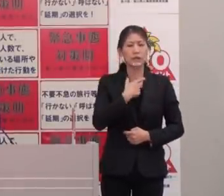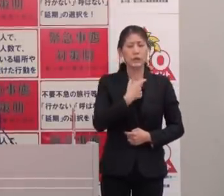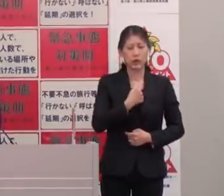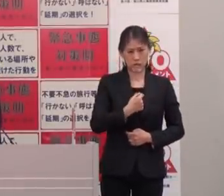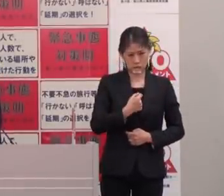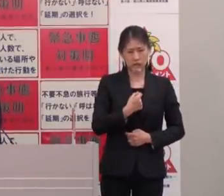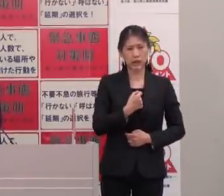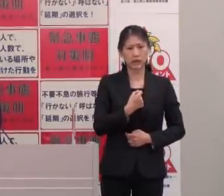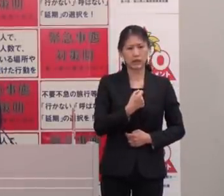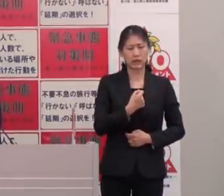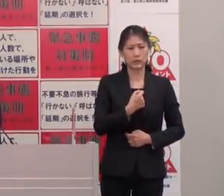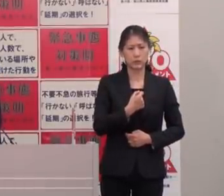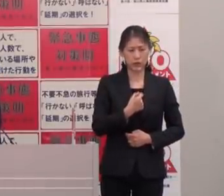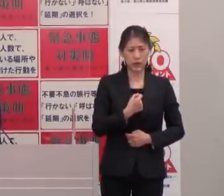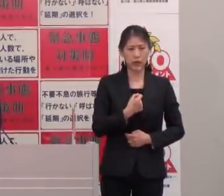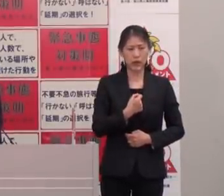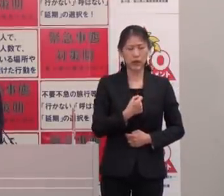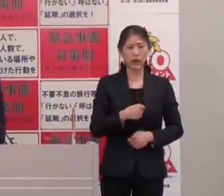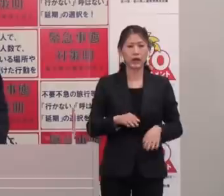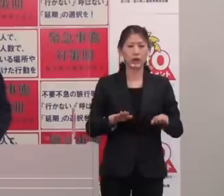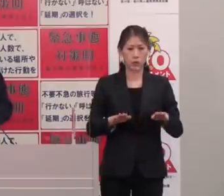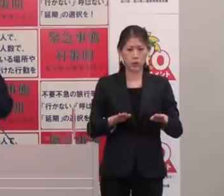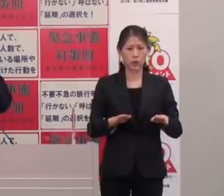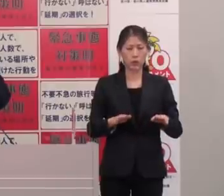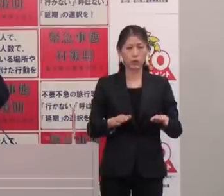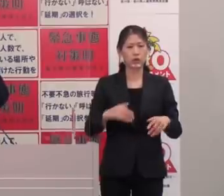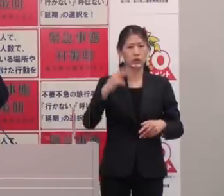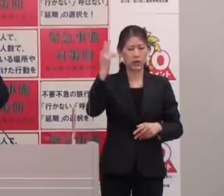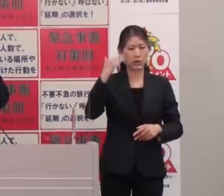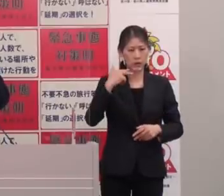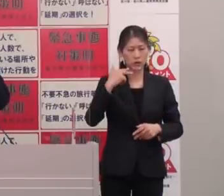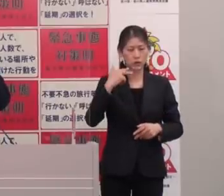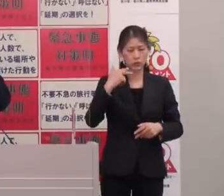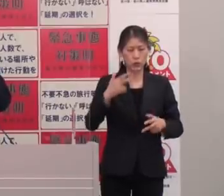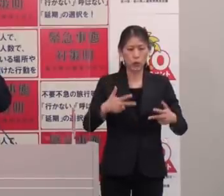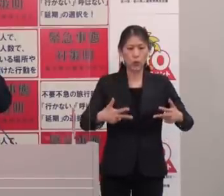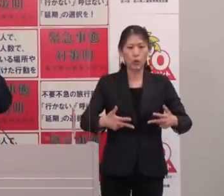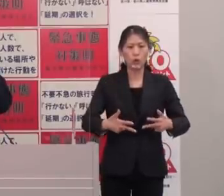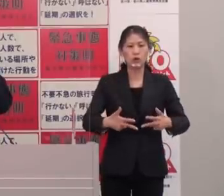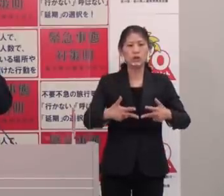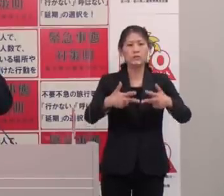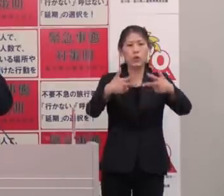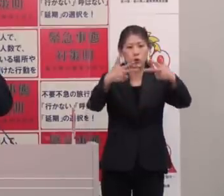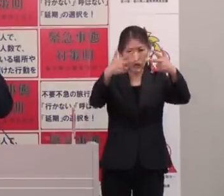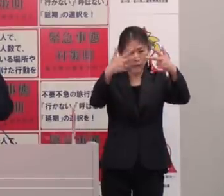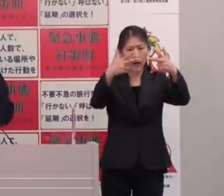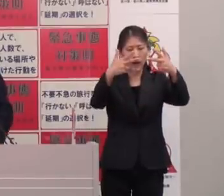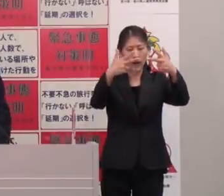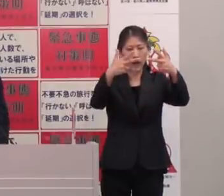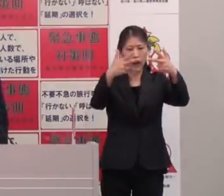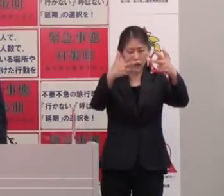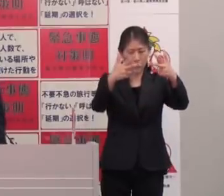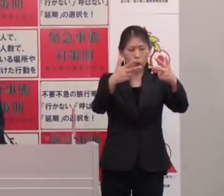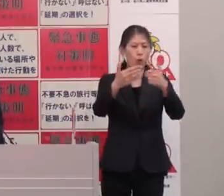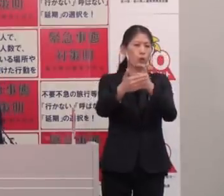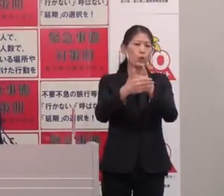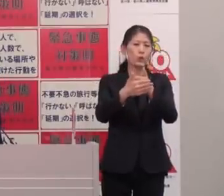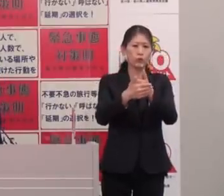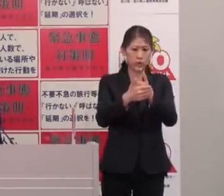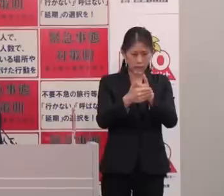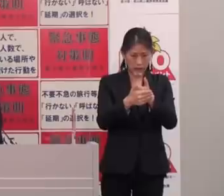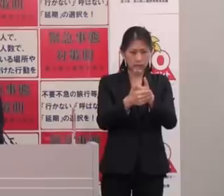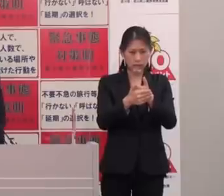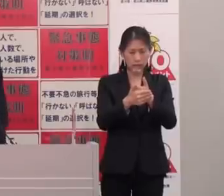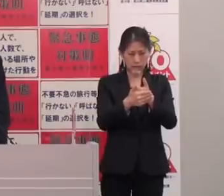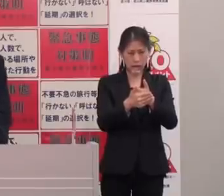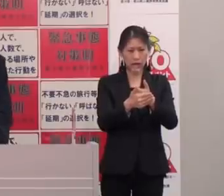から、今回高松シンボルタワー管理協議会のご協力を得て、本日13日から